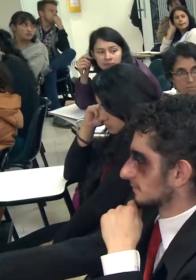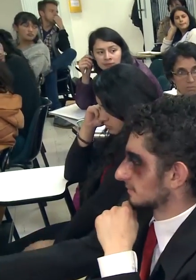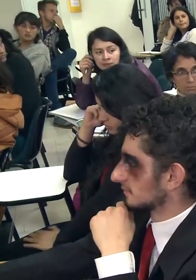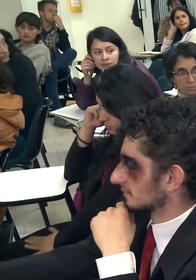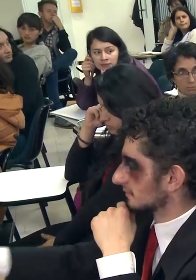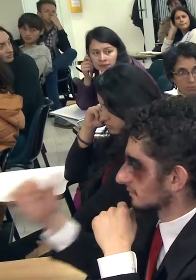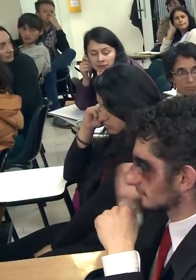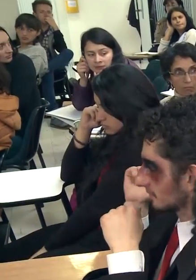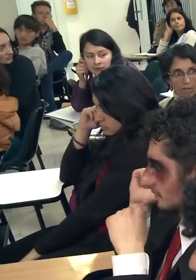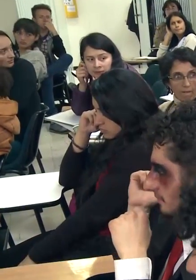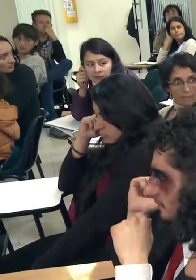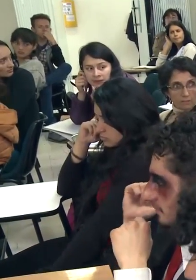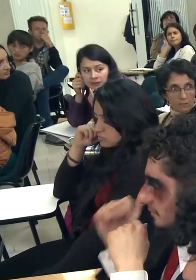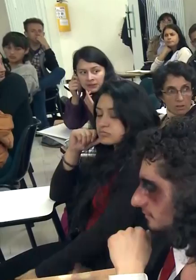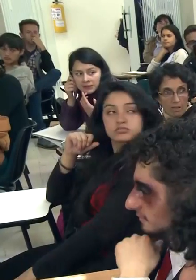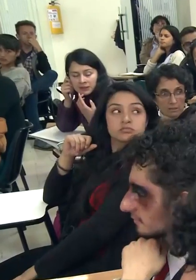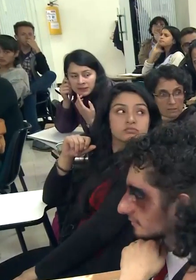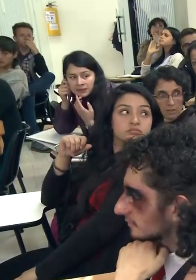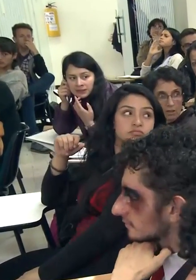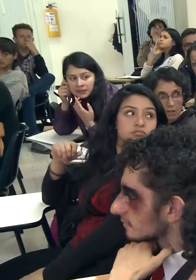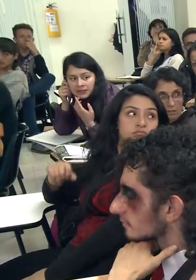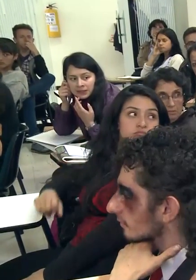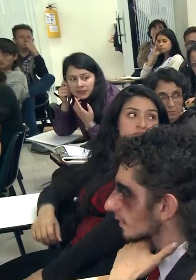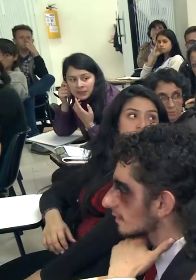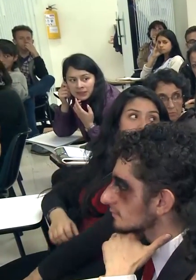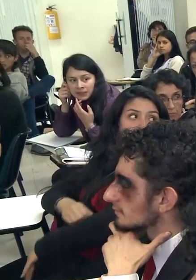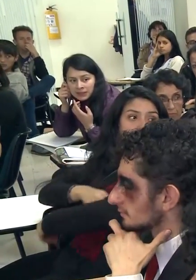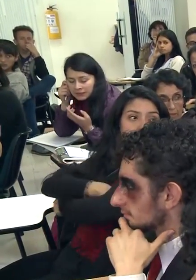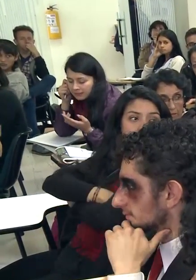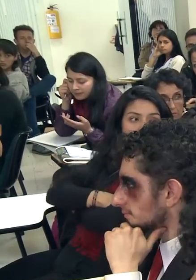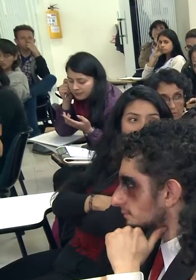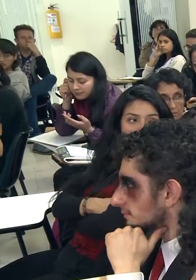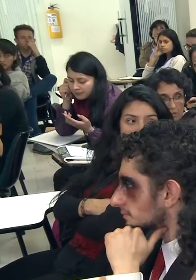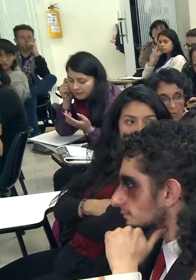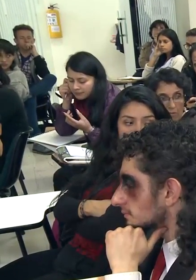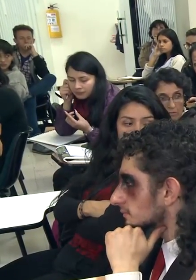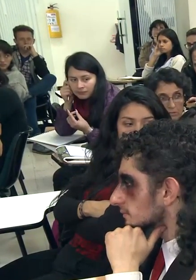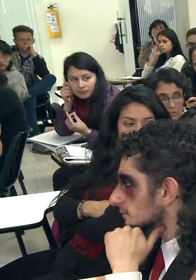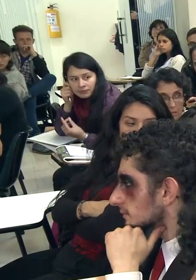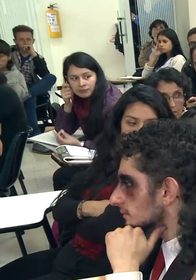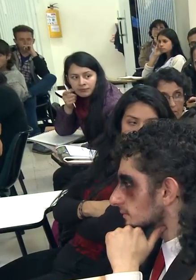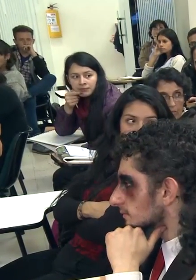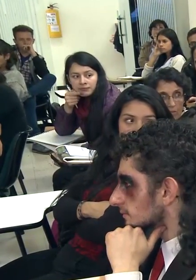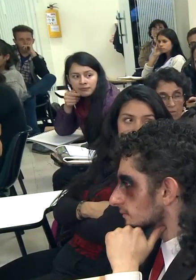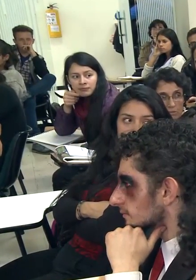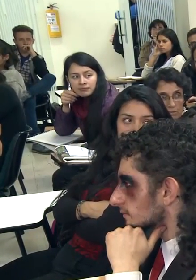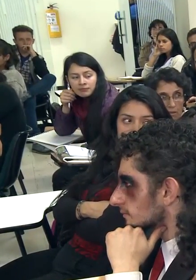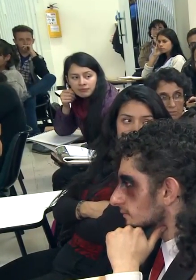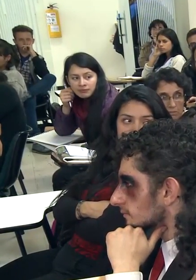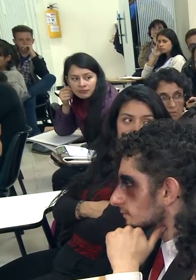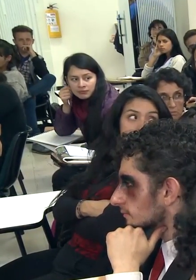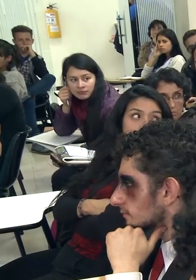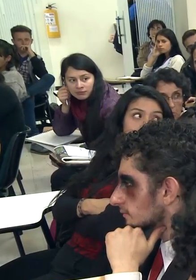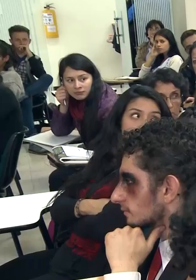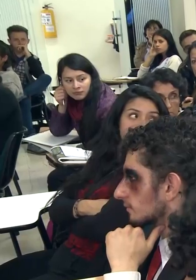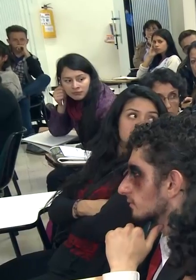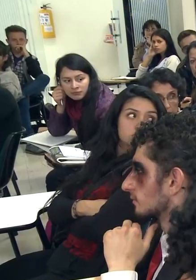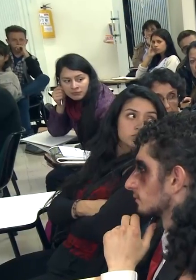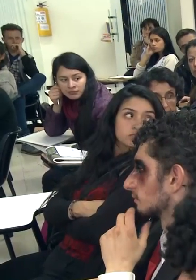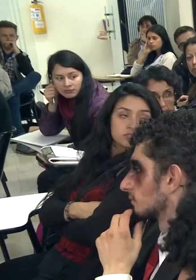Soy estudiante de la maestría en estudios sociales de la pedagógica en la universidad, y quisiera contar un poco la experiencia que he